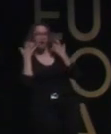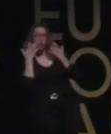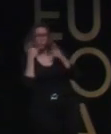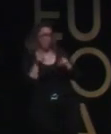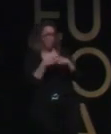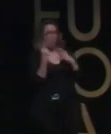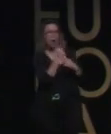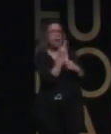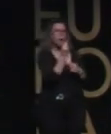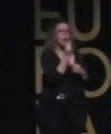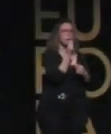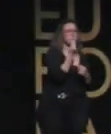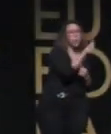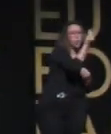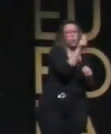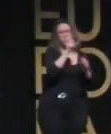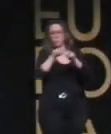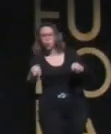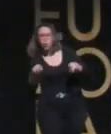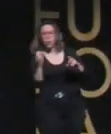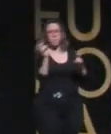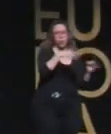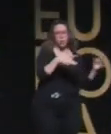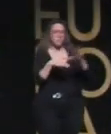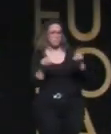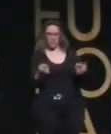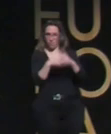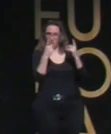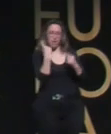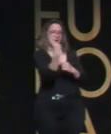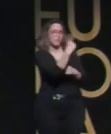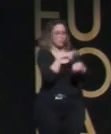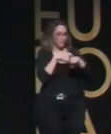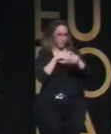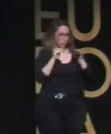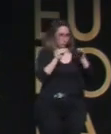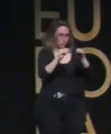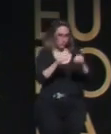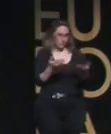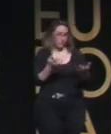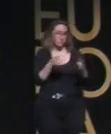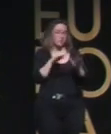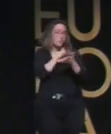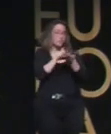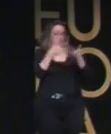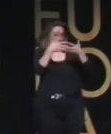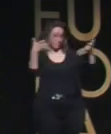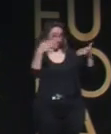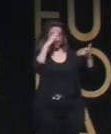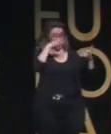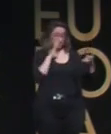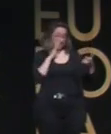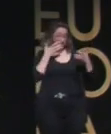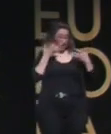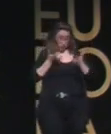es estar. Y cada uno tiene su estilo. Y por eso viene el dicho de padres gatos, ¿no? Hijos michinos, de alguna manera, ¿no?